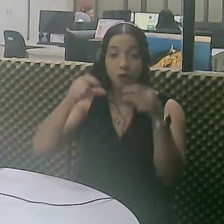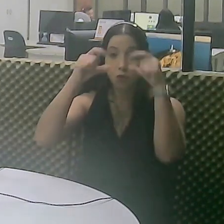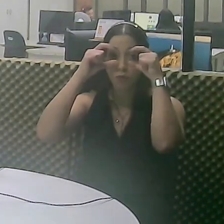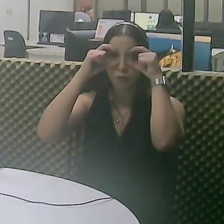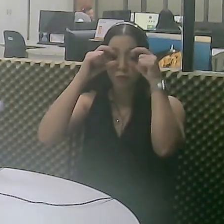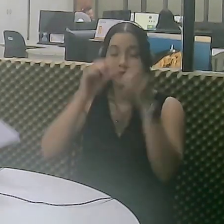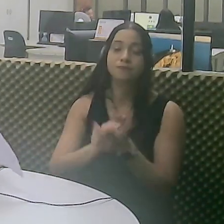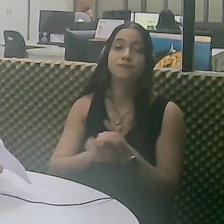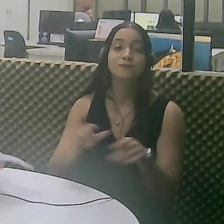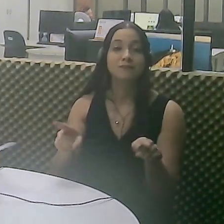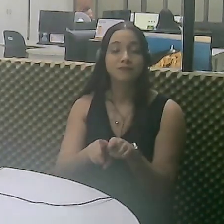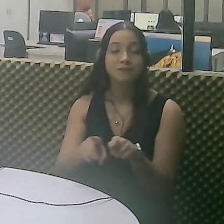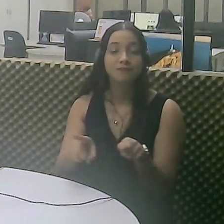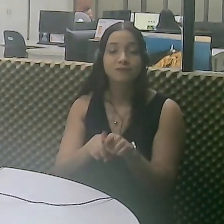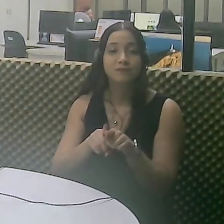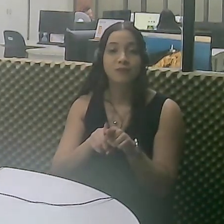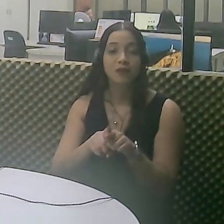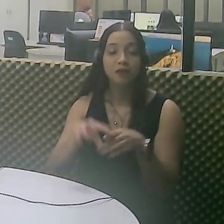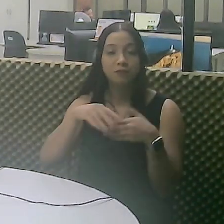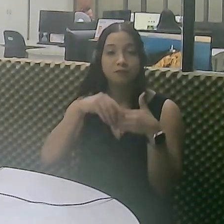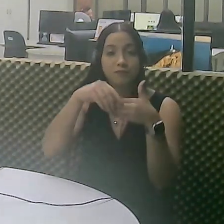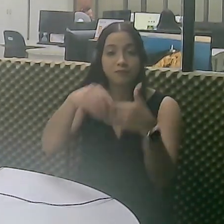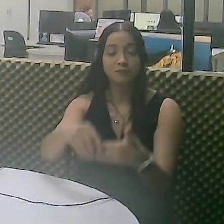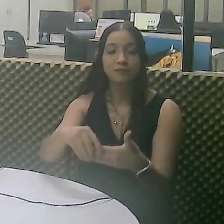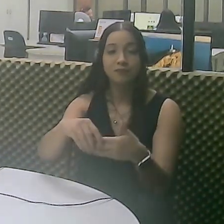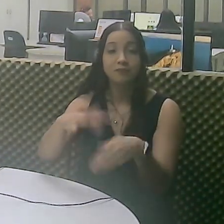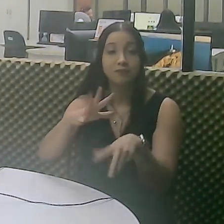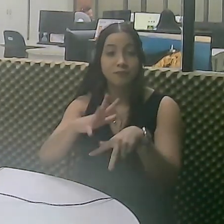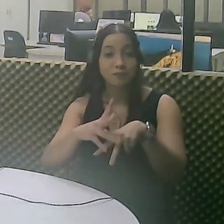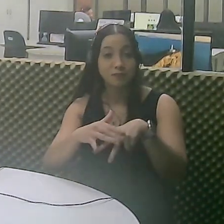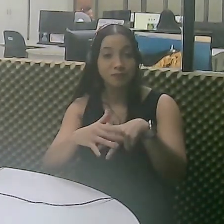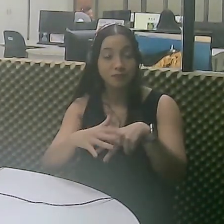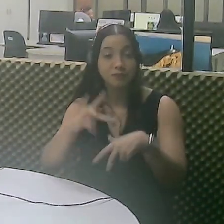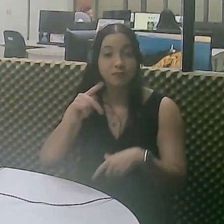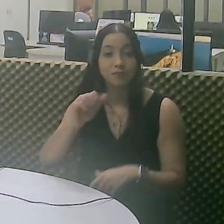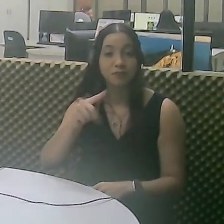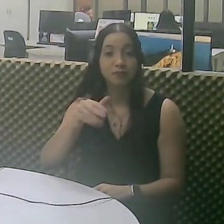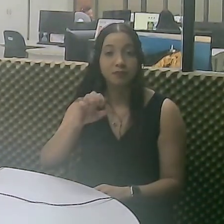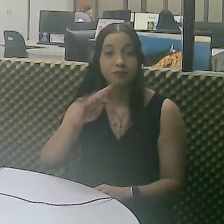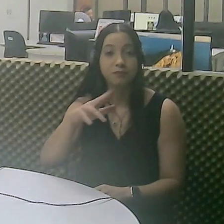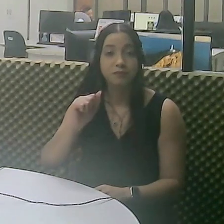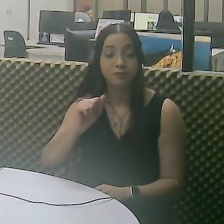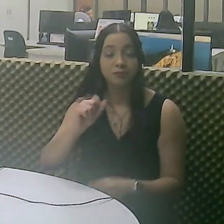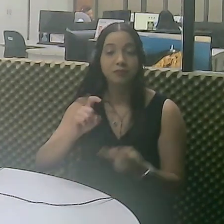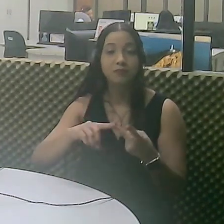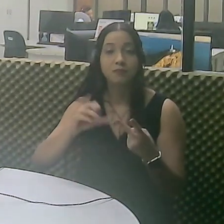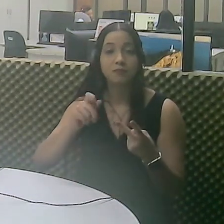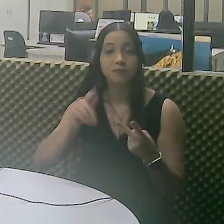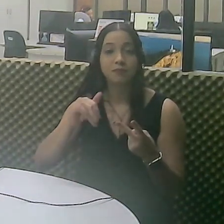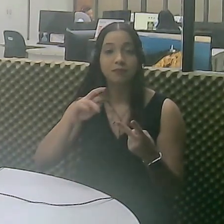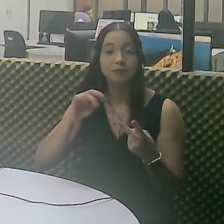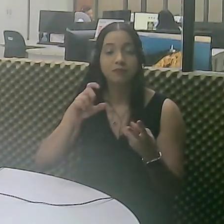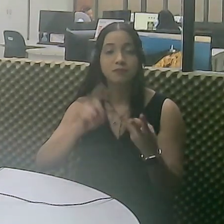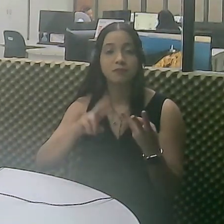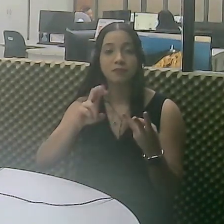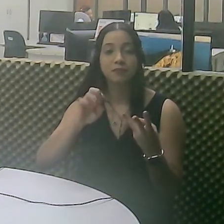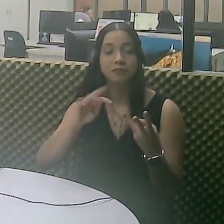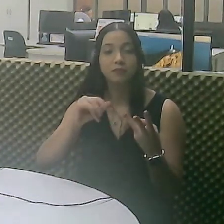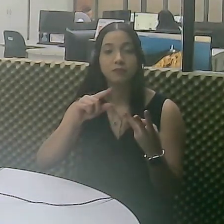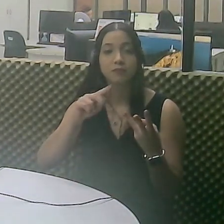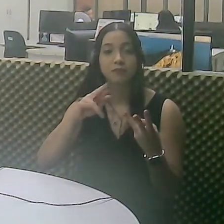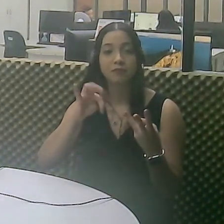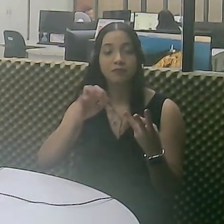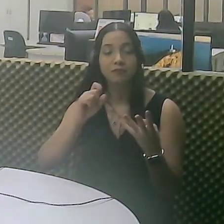Além disso, promoveu a realização de encaminhamentos de pacientes para exames de paquimetria, campimetria, retinografia